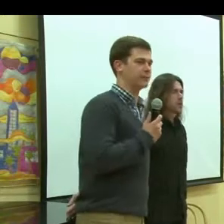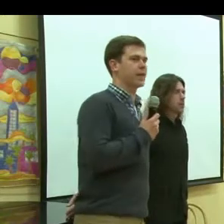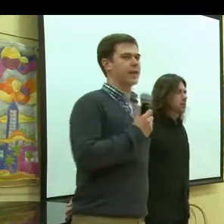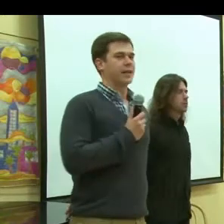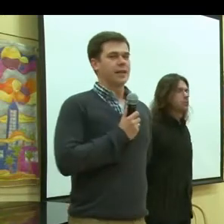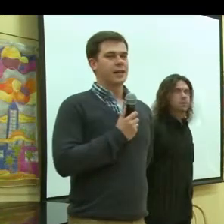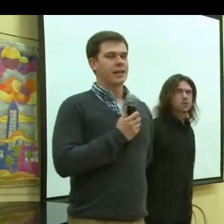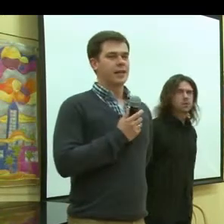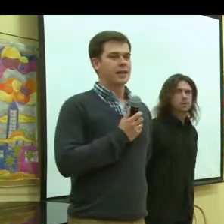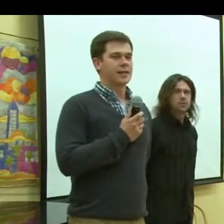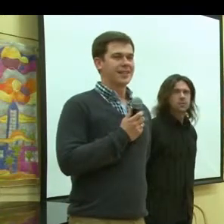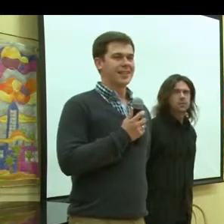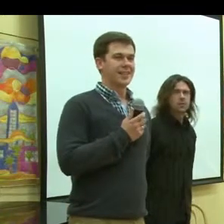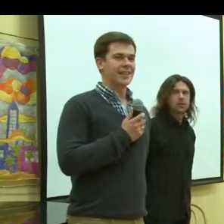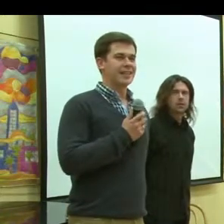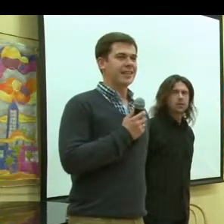Pierwsze pytanie.